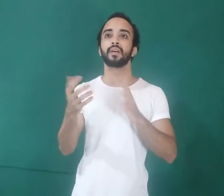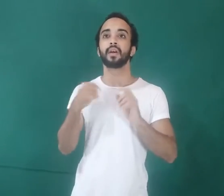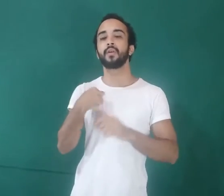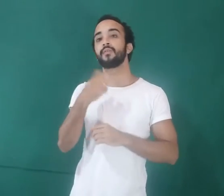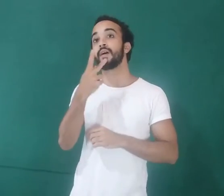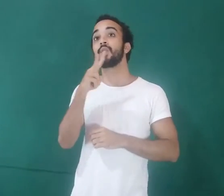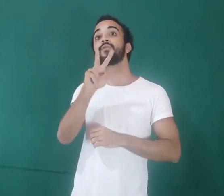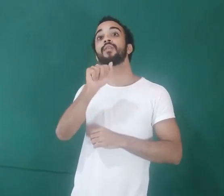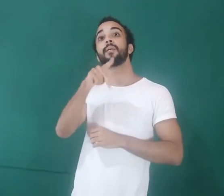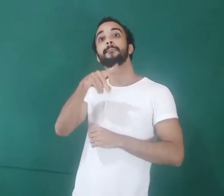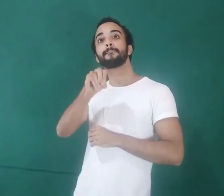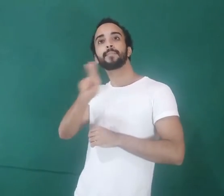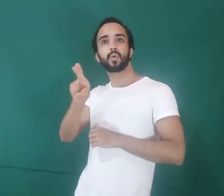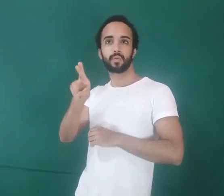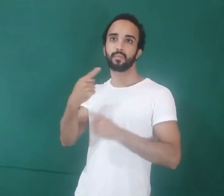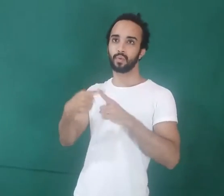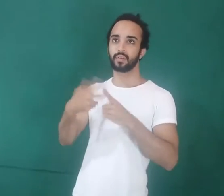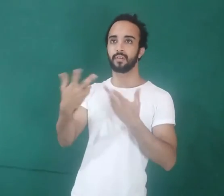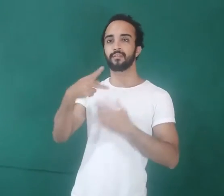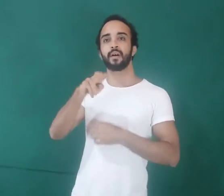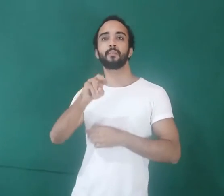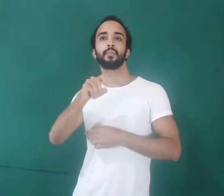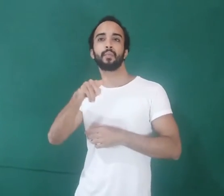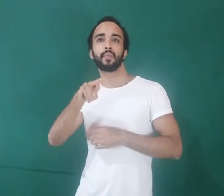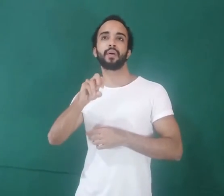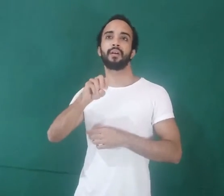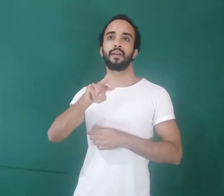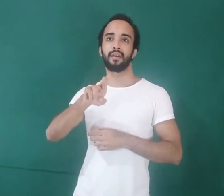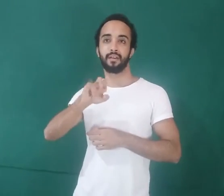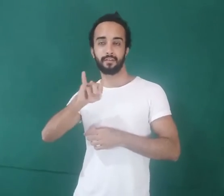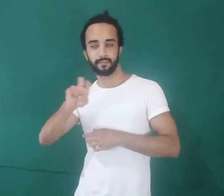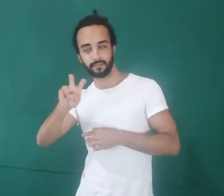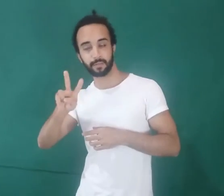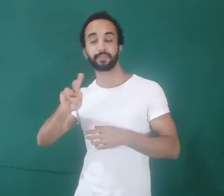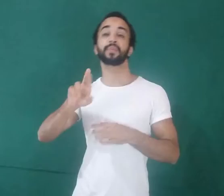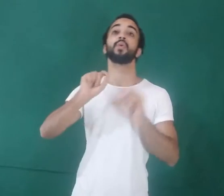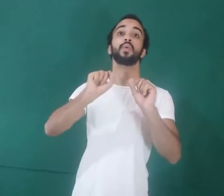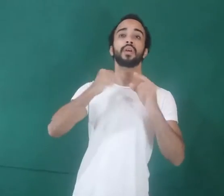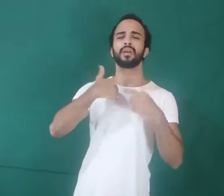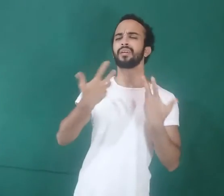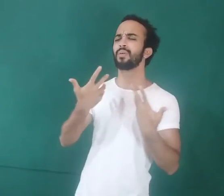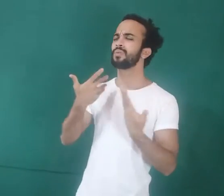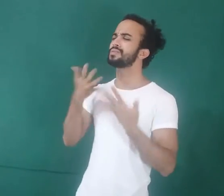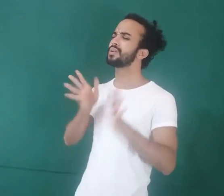Vaporwave. Então, eu queria ver vapor, e nunca via. E eu sempre fiquei assim, intuitivamente, eu pensava